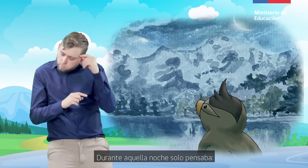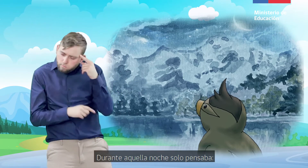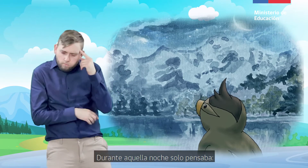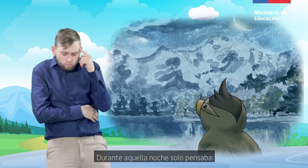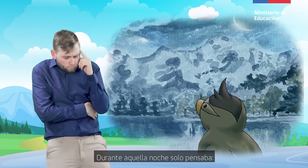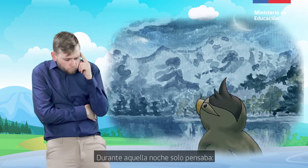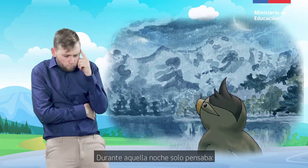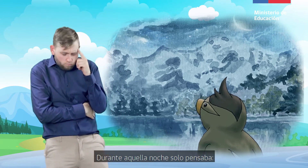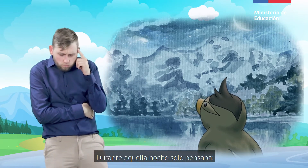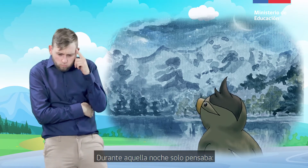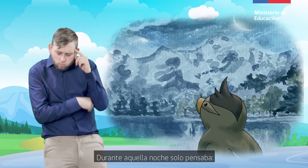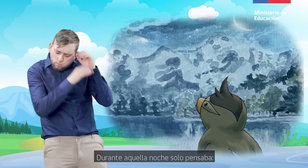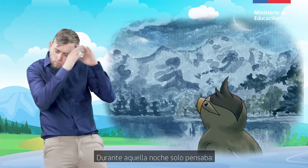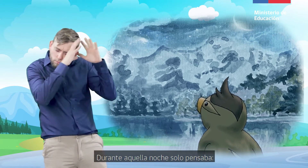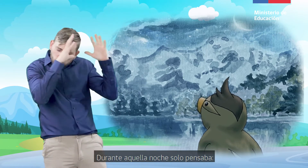Durante aquella noche solo pensaba: